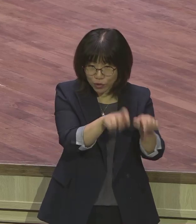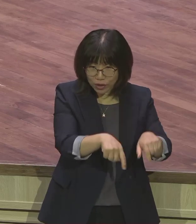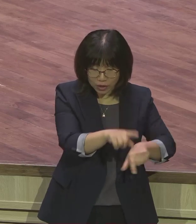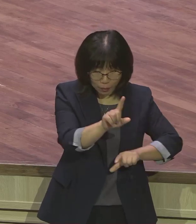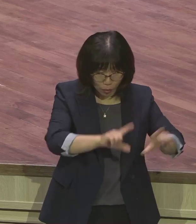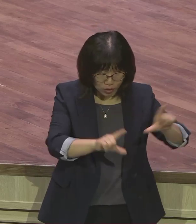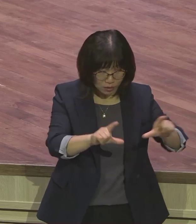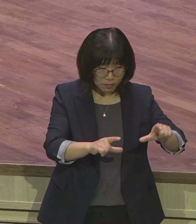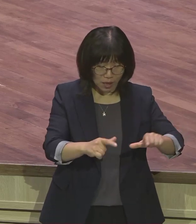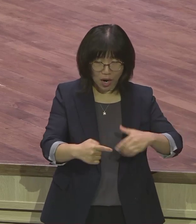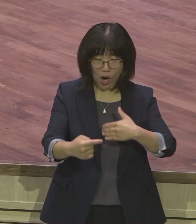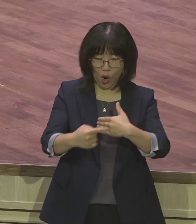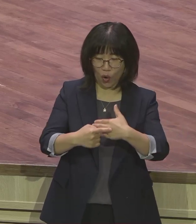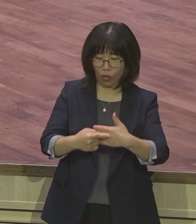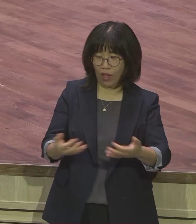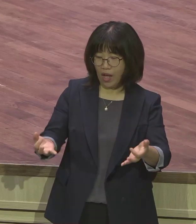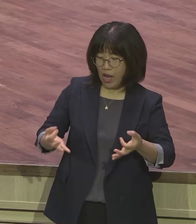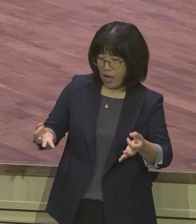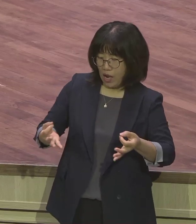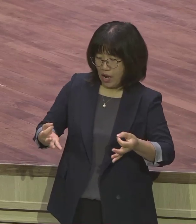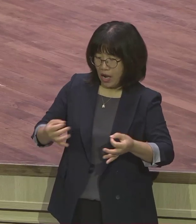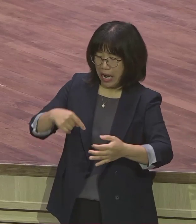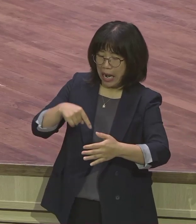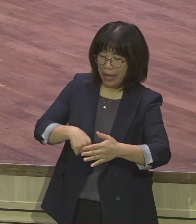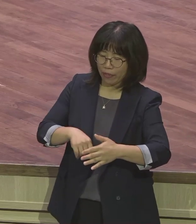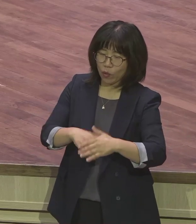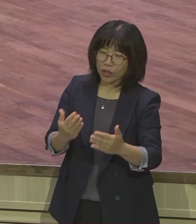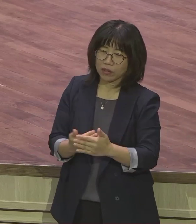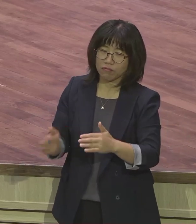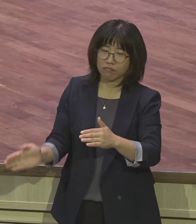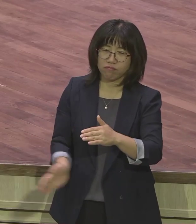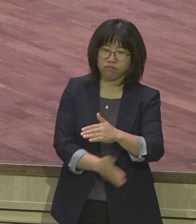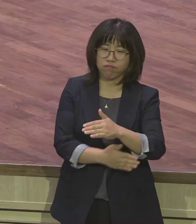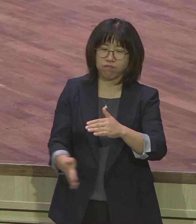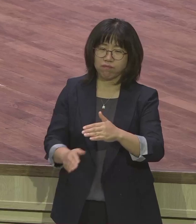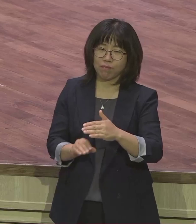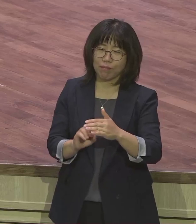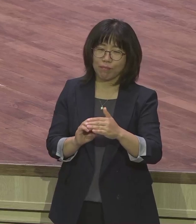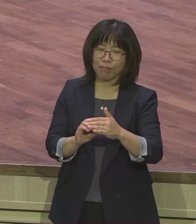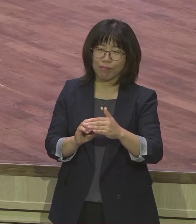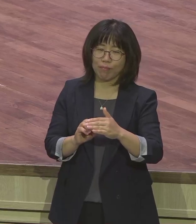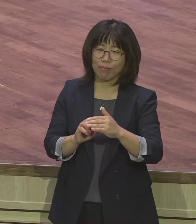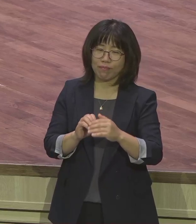대단한 것 같죠 사실 내면에 들어가 보세요 뻥입니다 아무것도 없어요